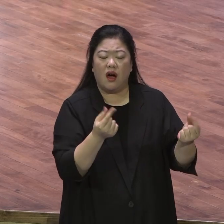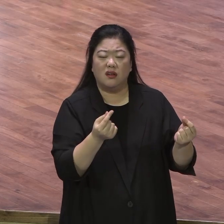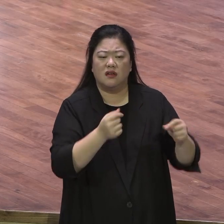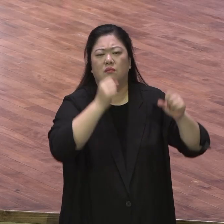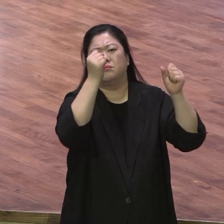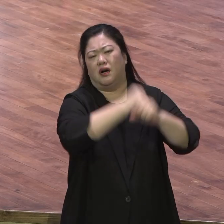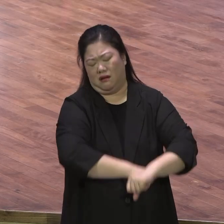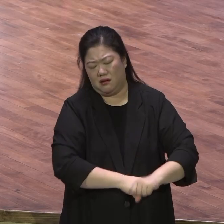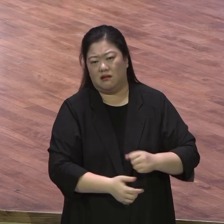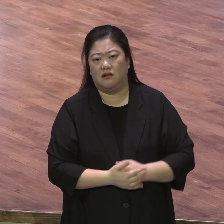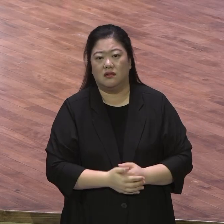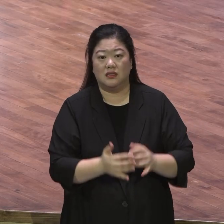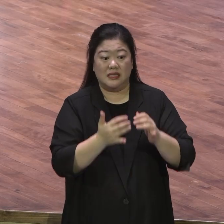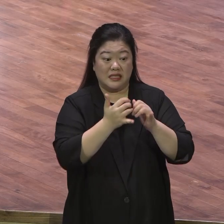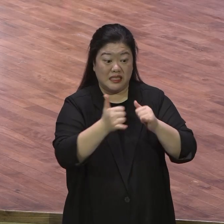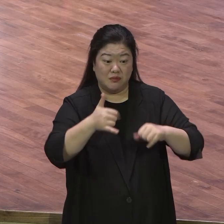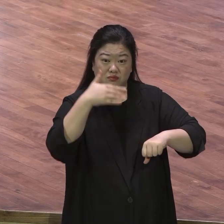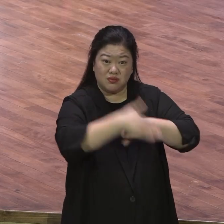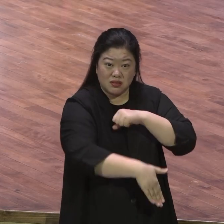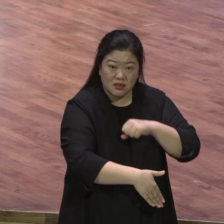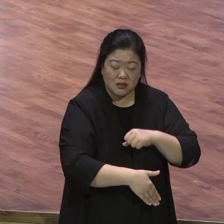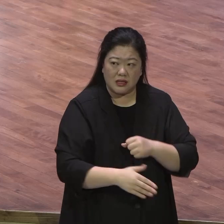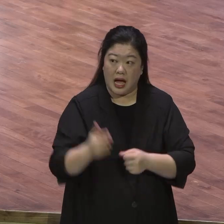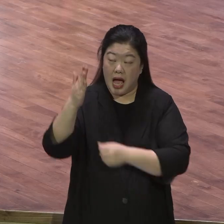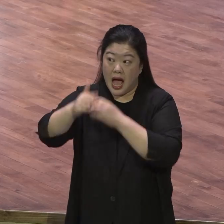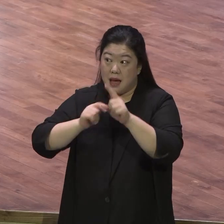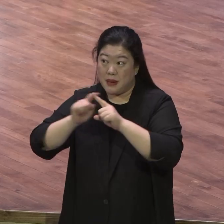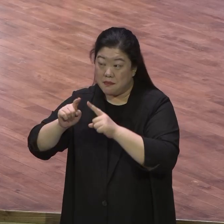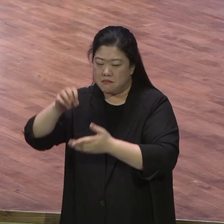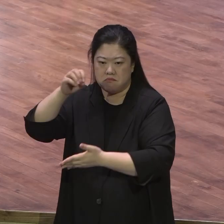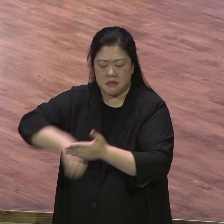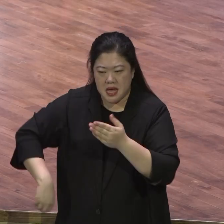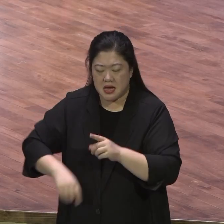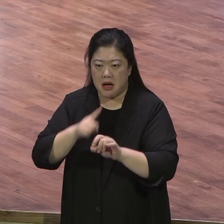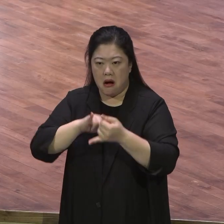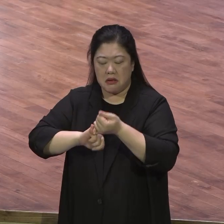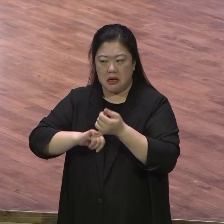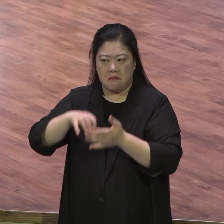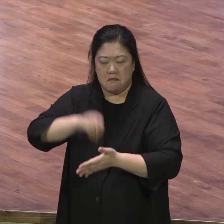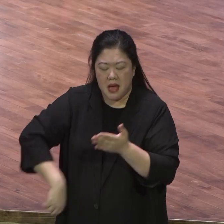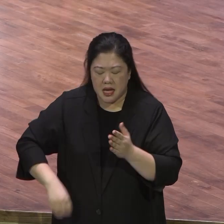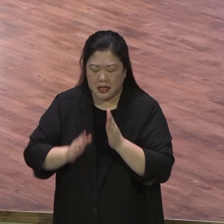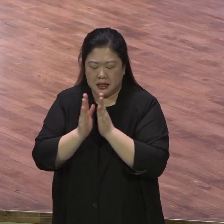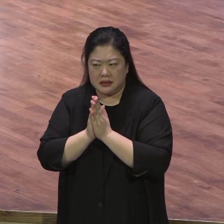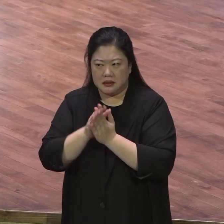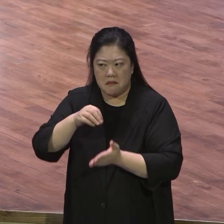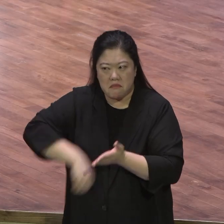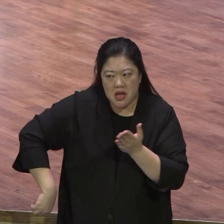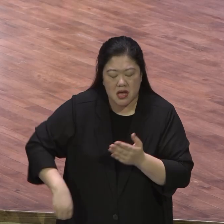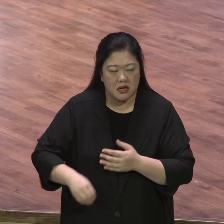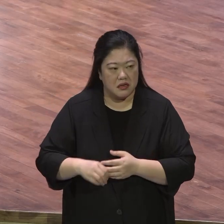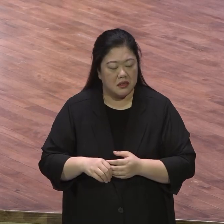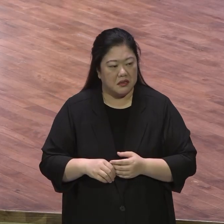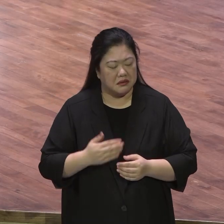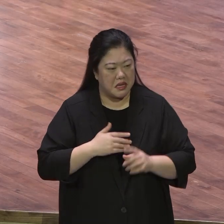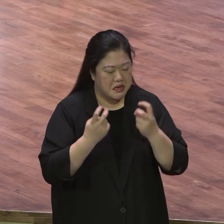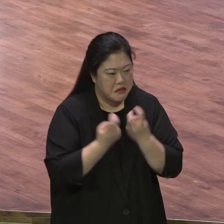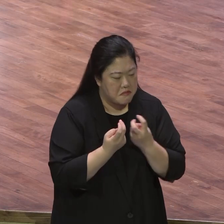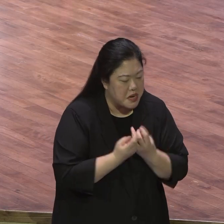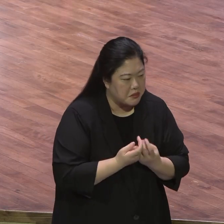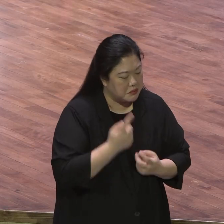인본주의 완전히 하나님도 없고 말씀도 없고 언약도 없고 뭐 해서 딴짓합니다 인본주의